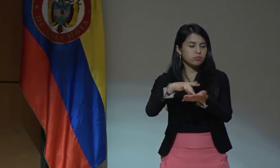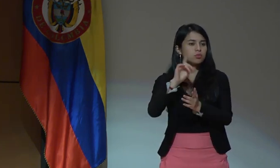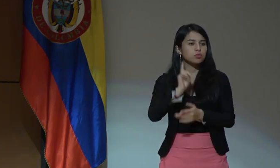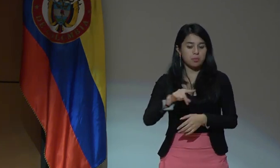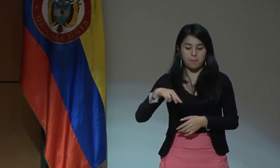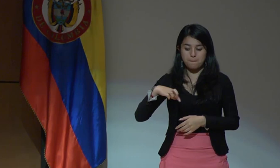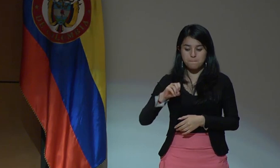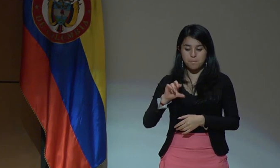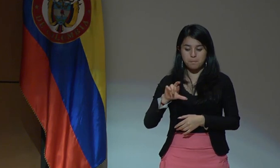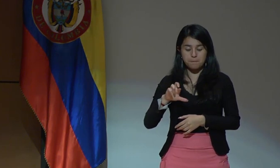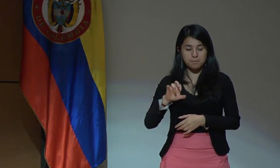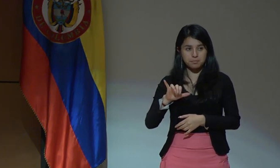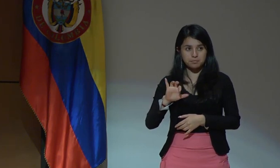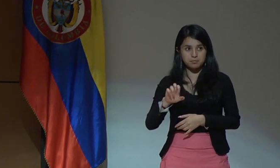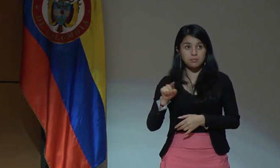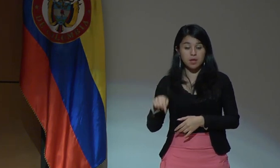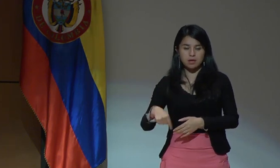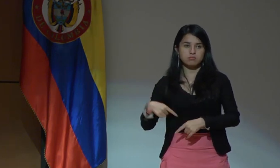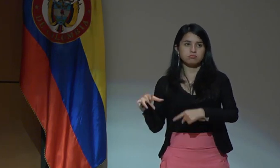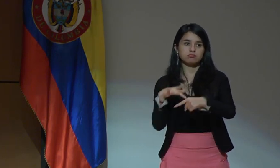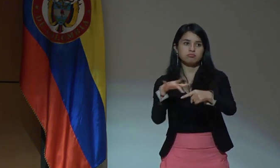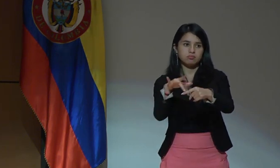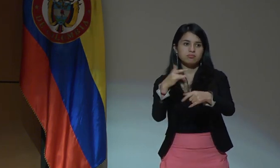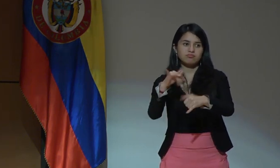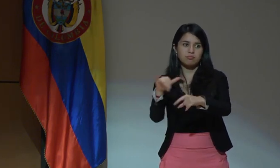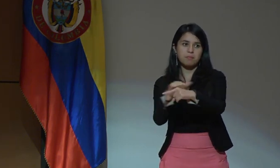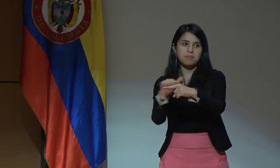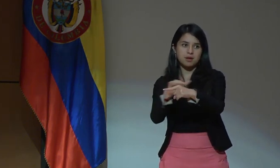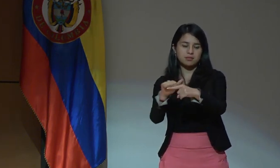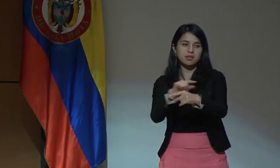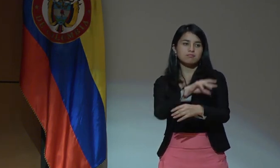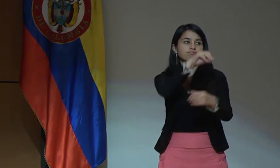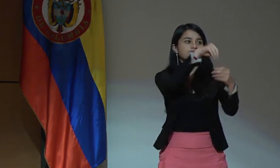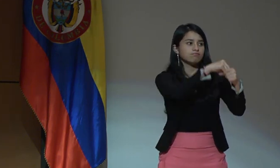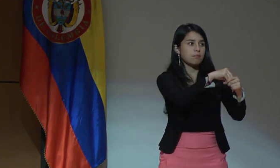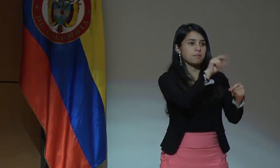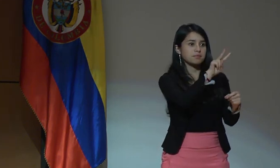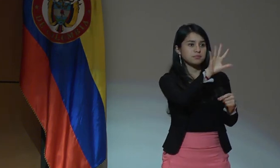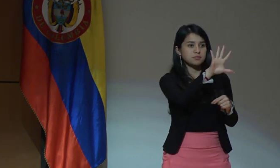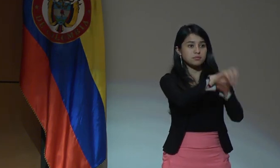Popeye, perdón, en la práctica, estuvo 20 y pico de años en la cárcel.